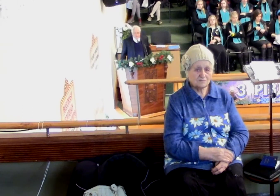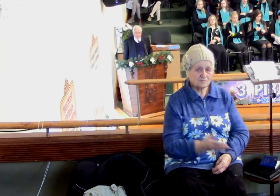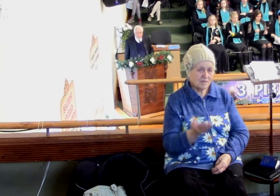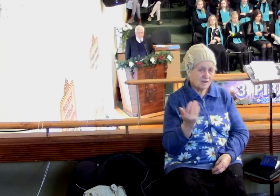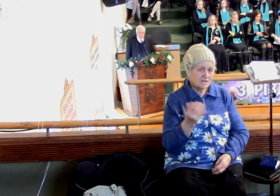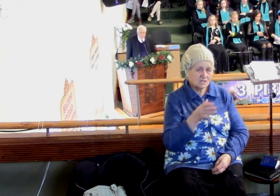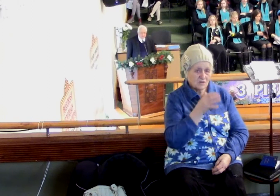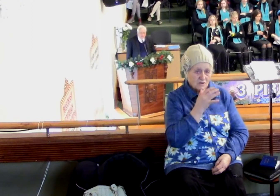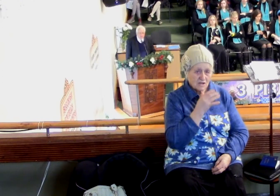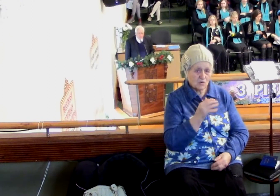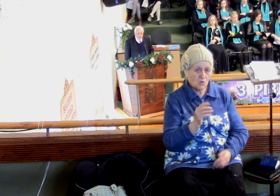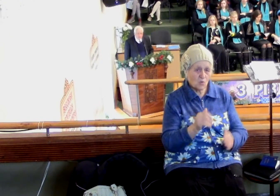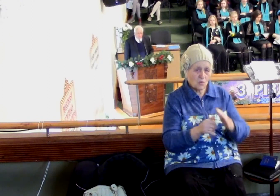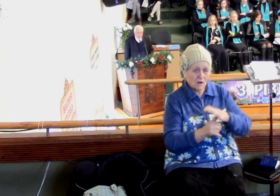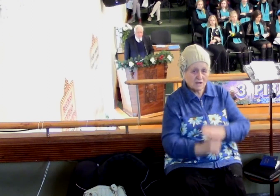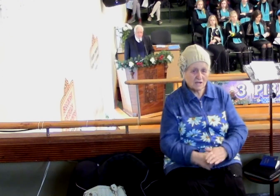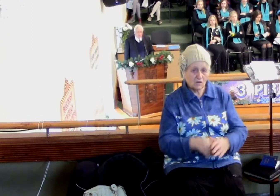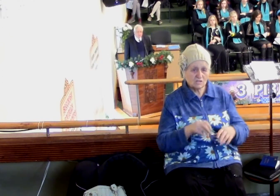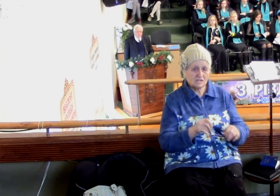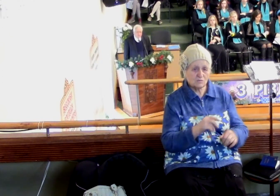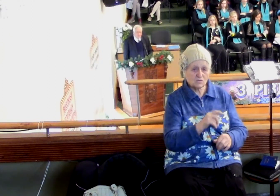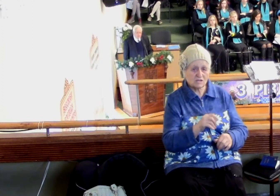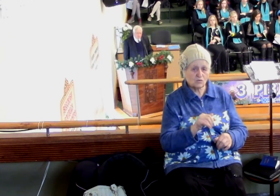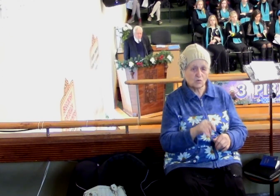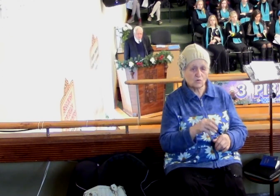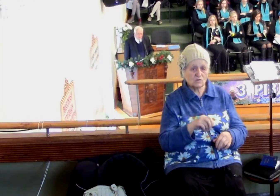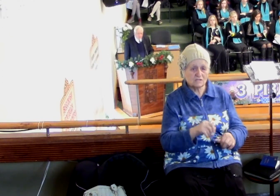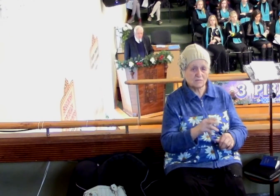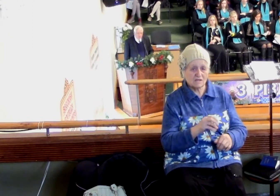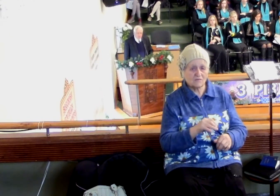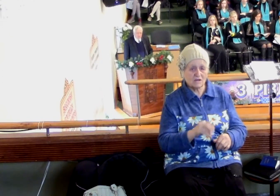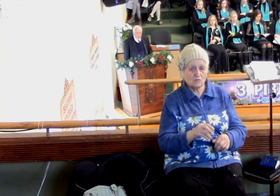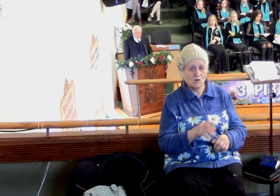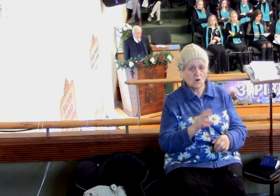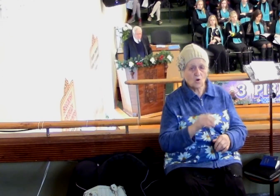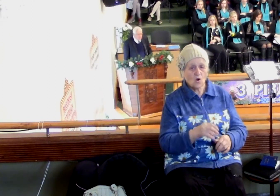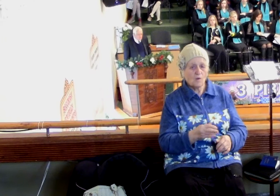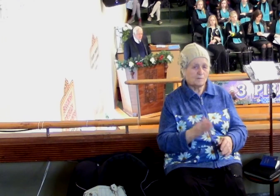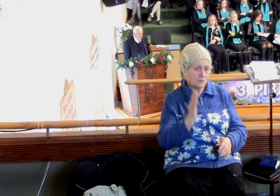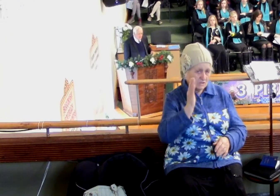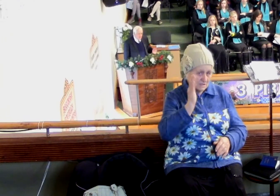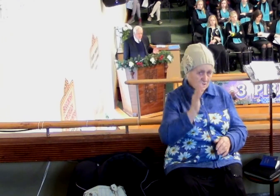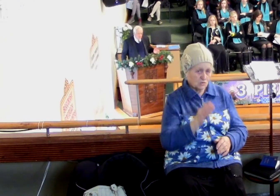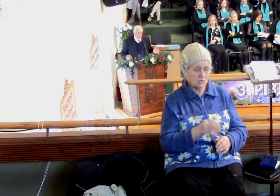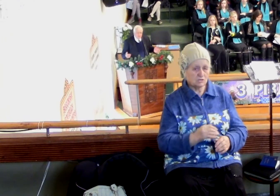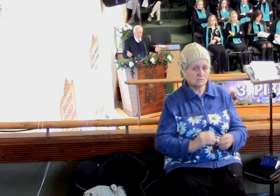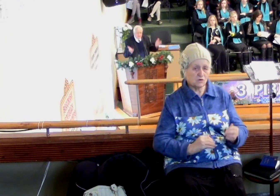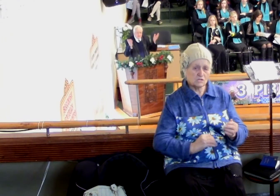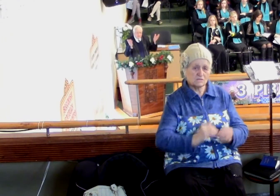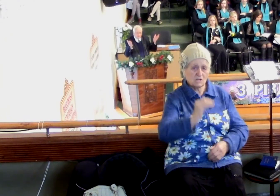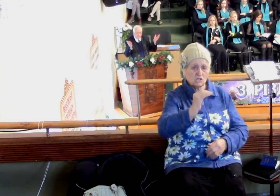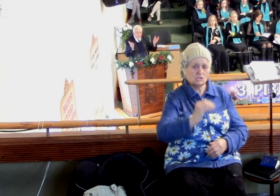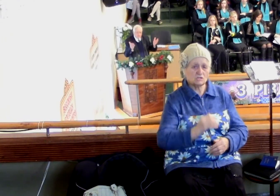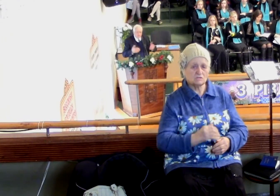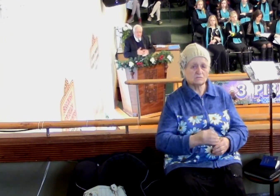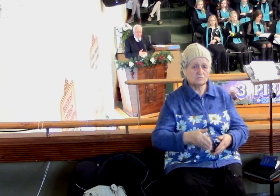В прежнее время умолила землю Завулонову, землю Нефалимову, но последующие